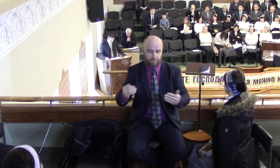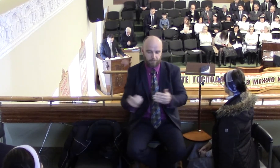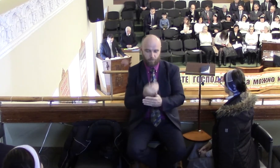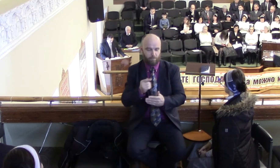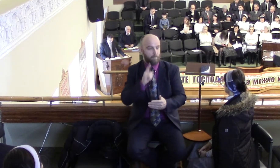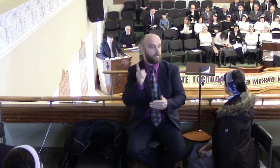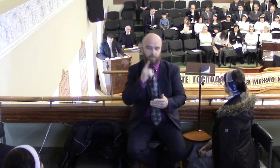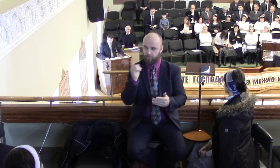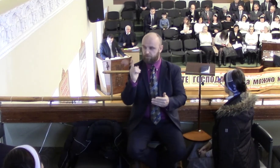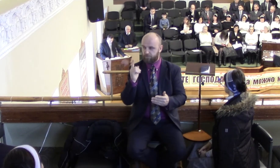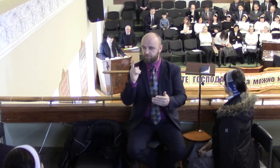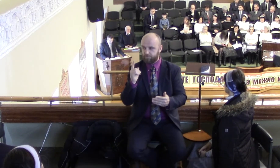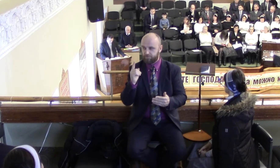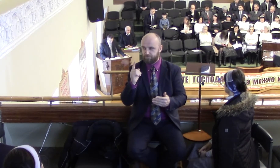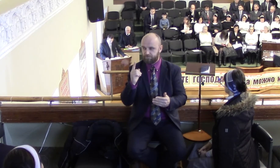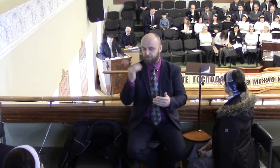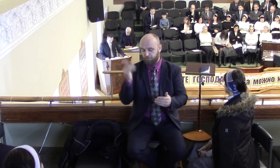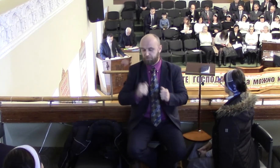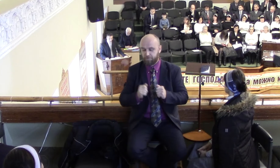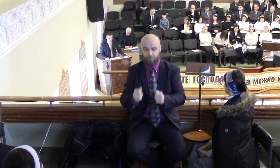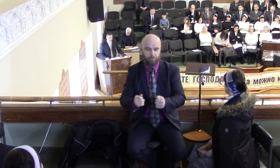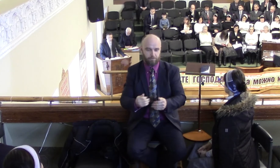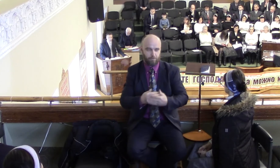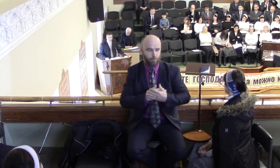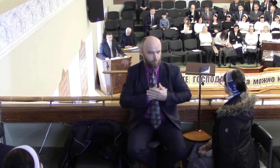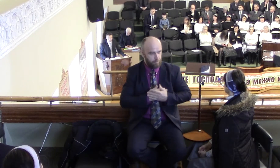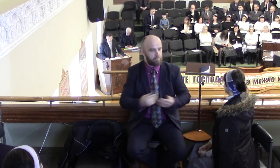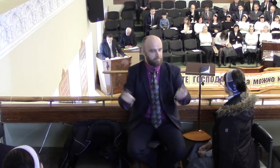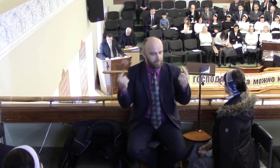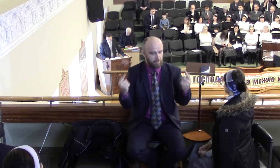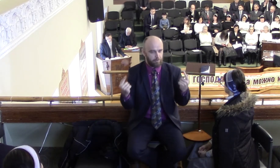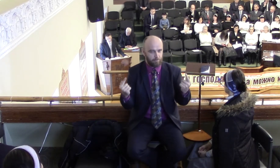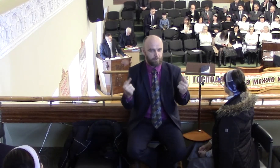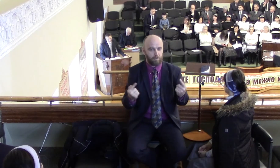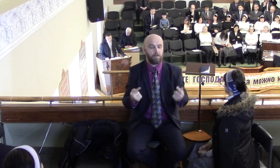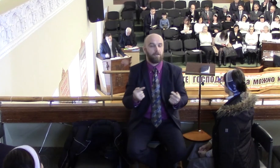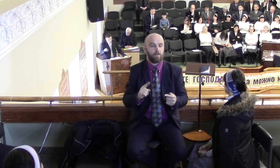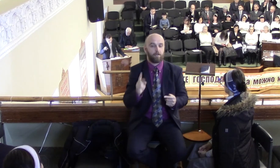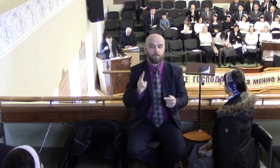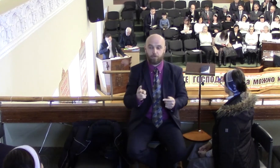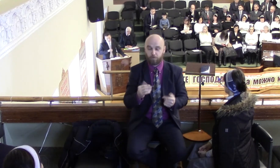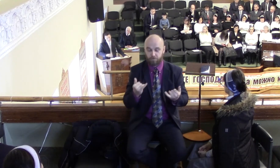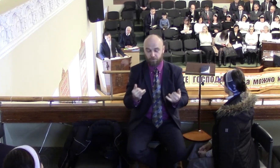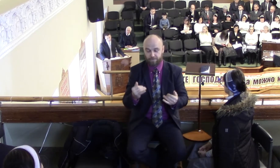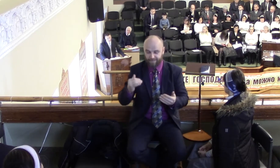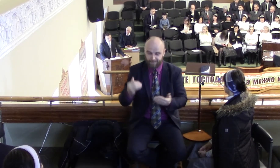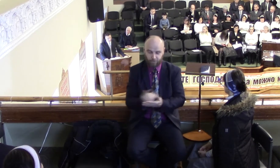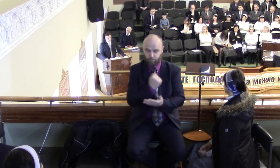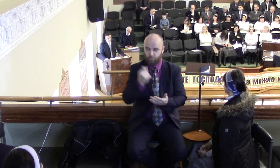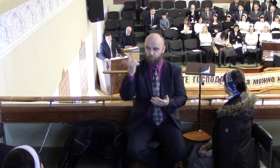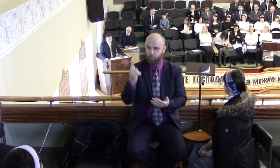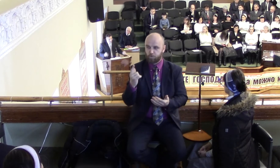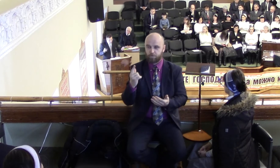и найти Его. Мы, братья и сестры, кто нашли Господа, и мы еще живем на этой